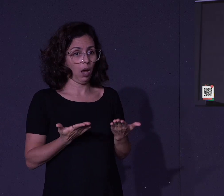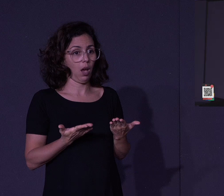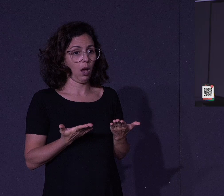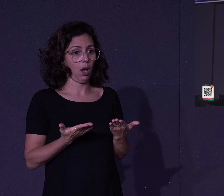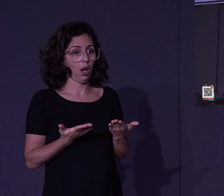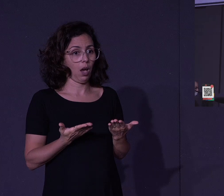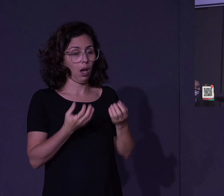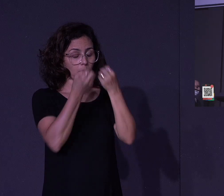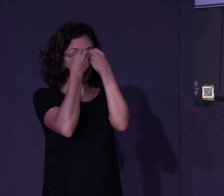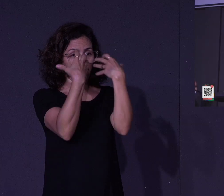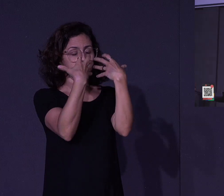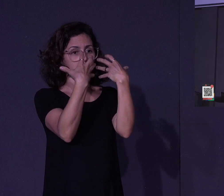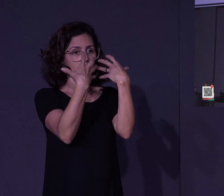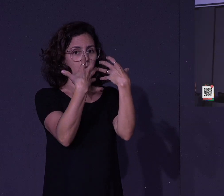glória.